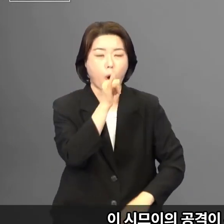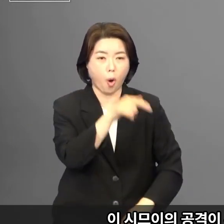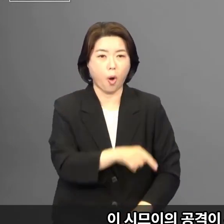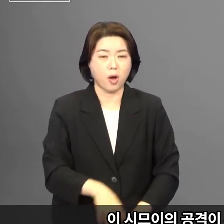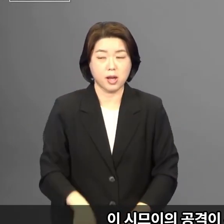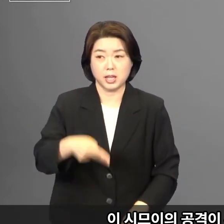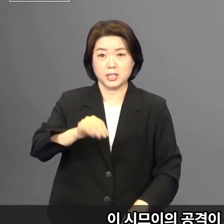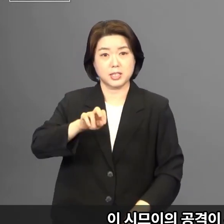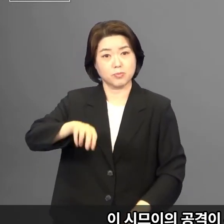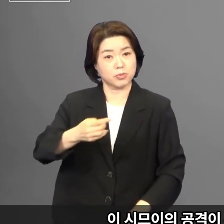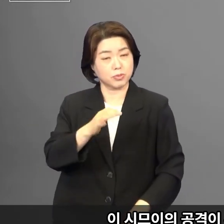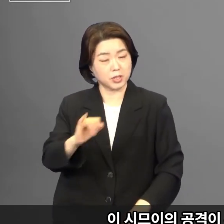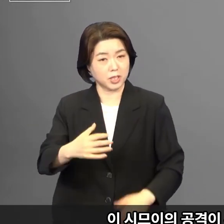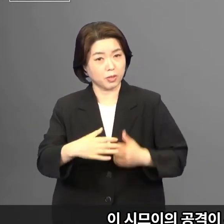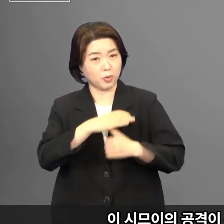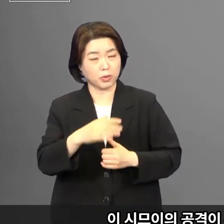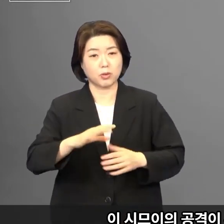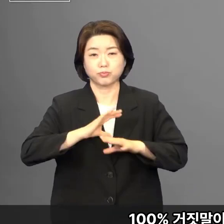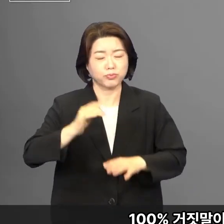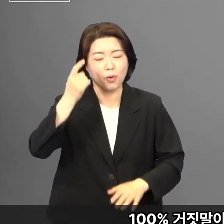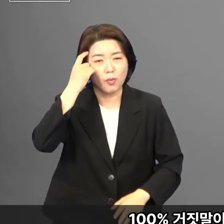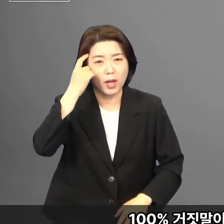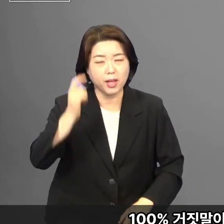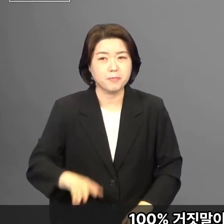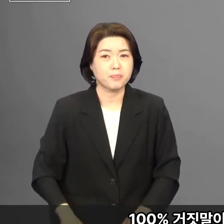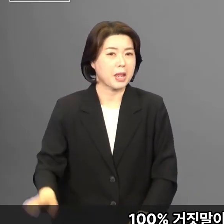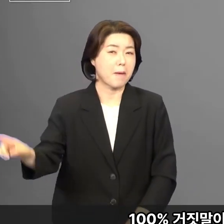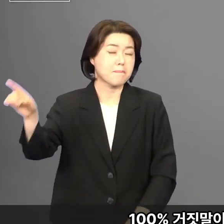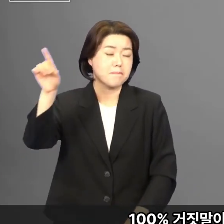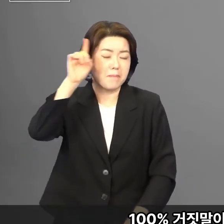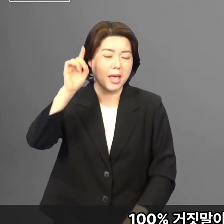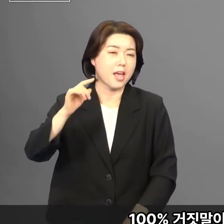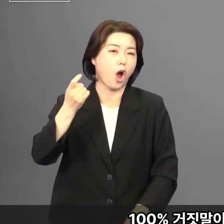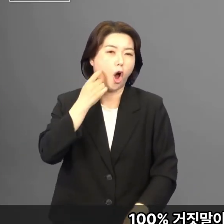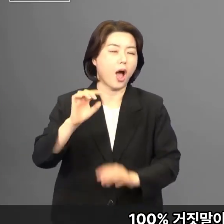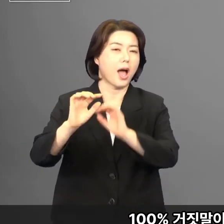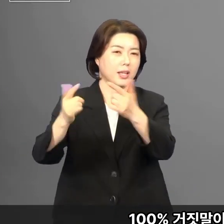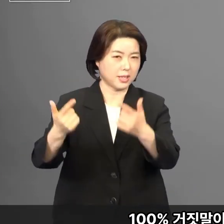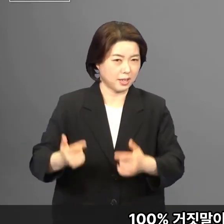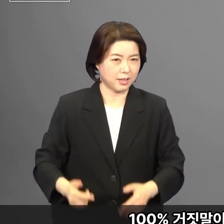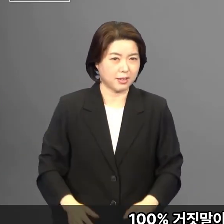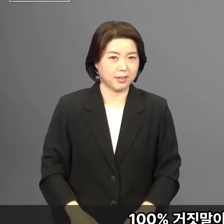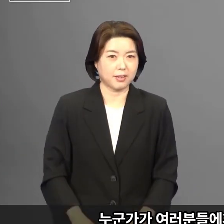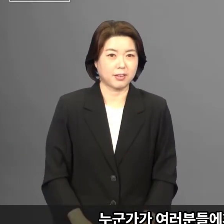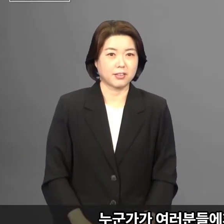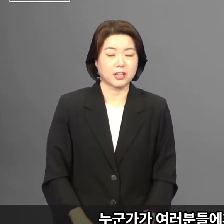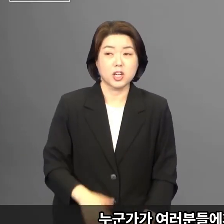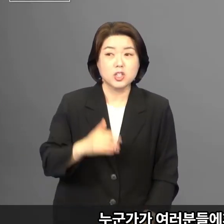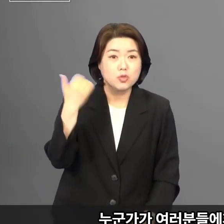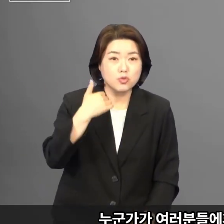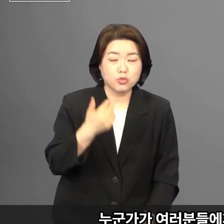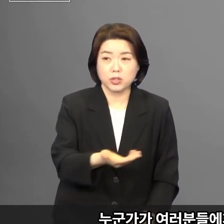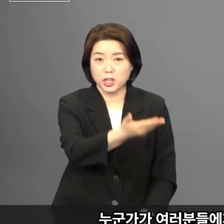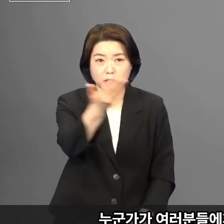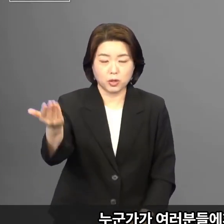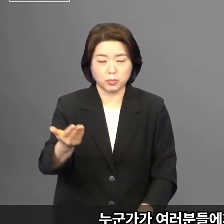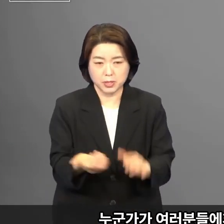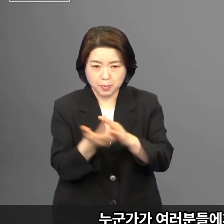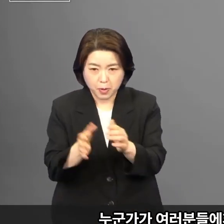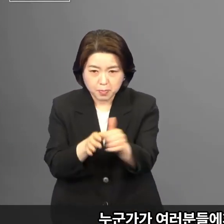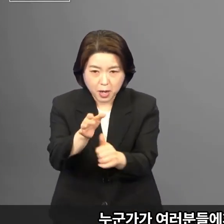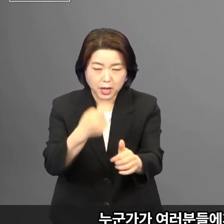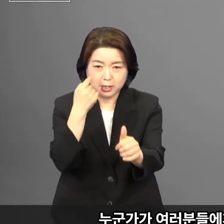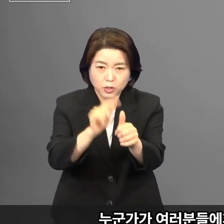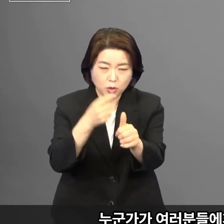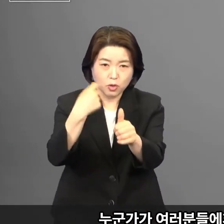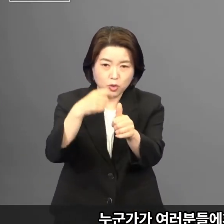무서운 이유가 무엇이냐면 100% 거짓말이 아니기 때문에 그래요. 누군가가 여러분들에게 모함을 하고 욕을